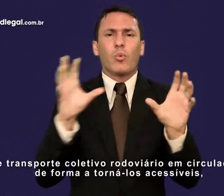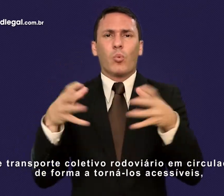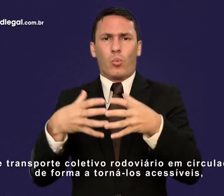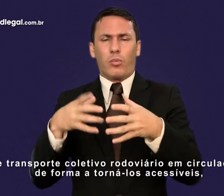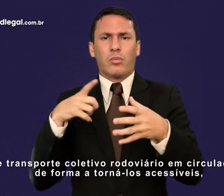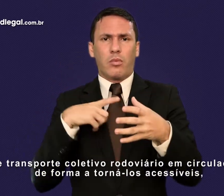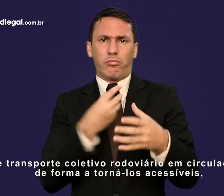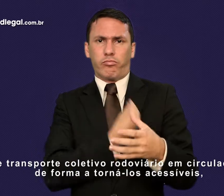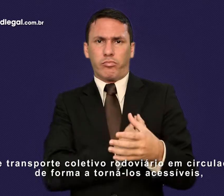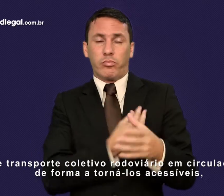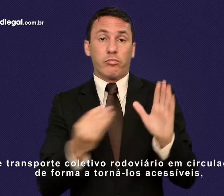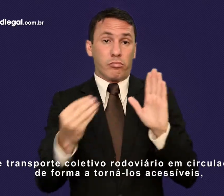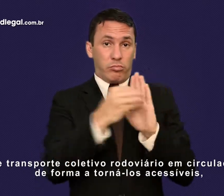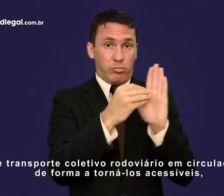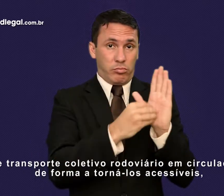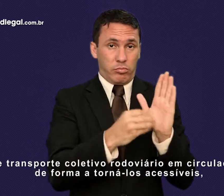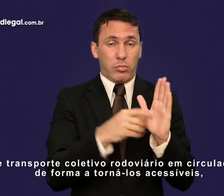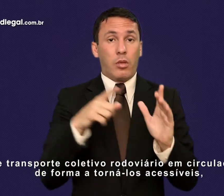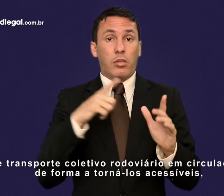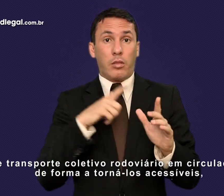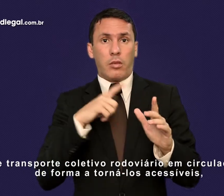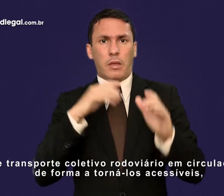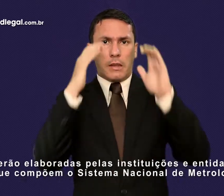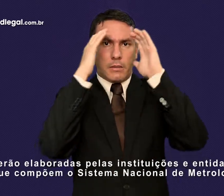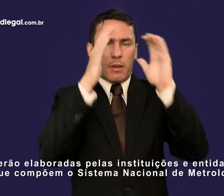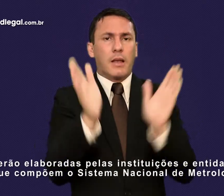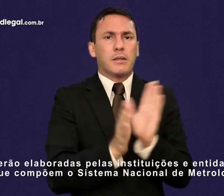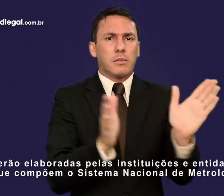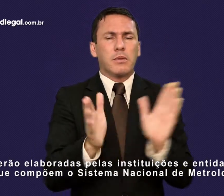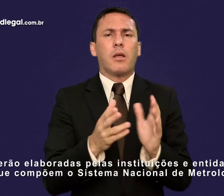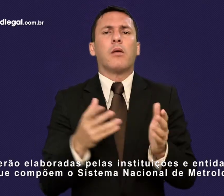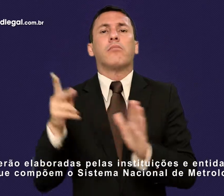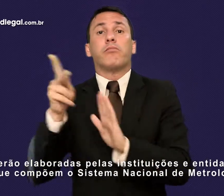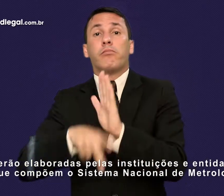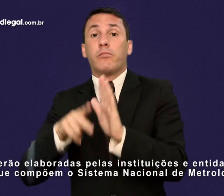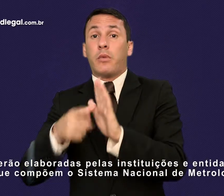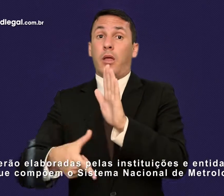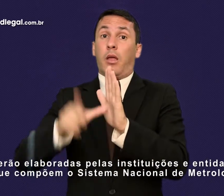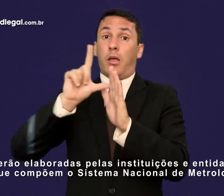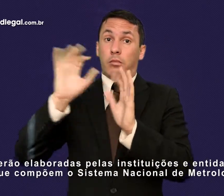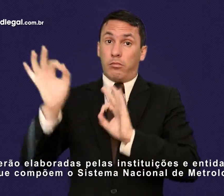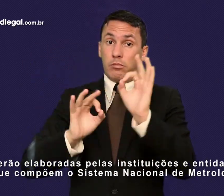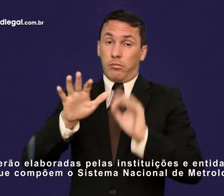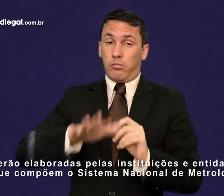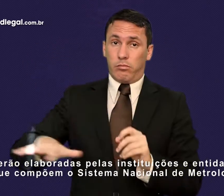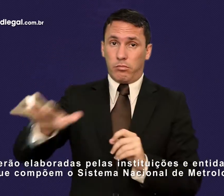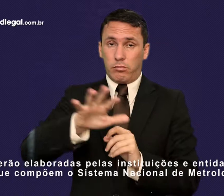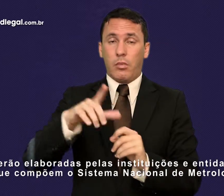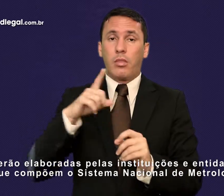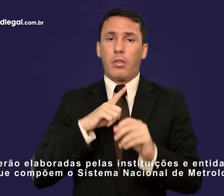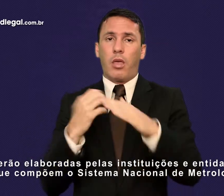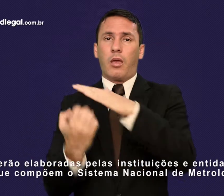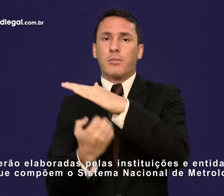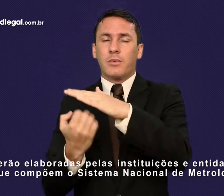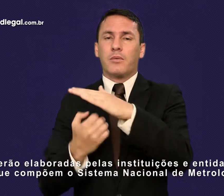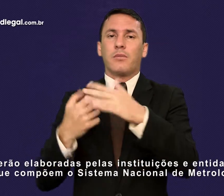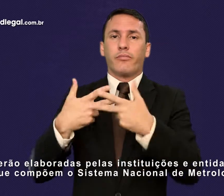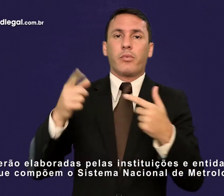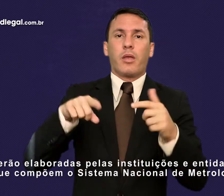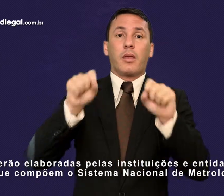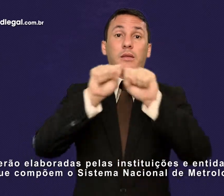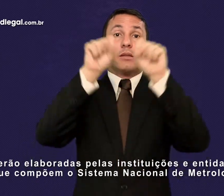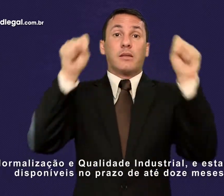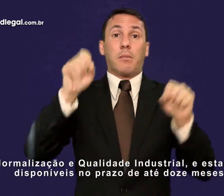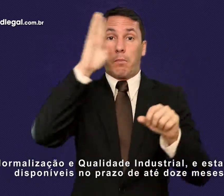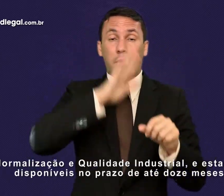em circulação, de forma a torná-los acessíveis, serão elaboradas pelas instituições e entidades que compõem o Sistema Nacional